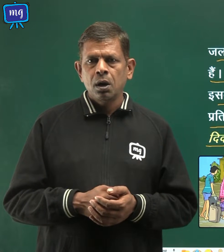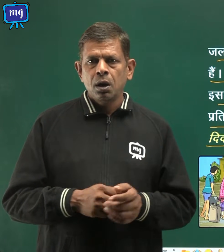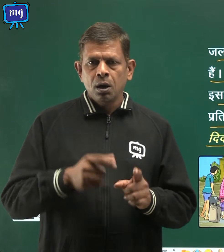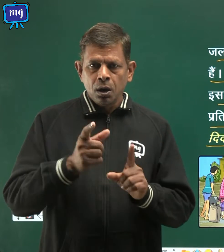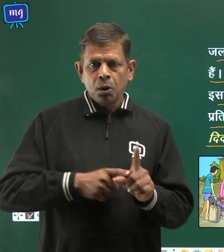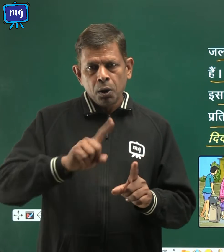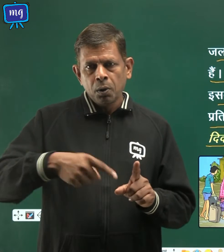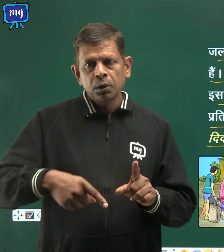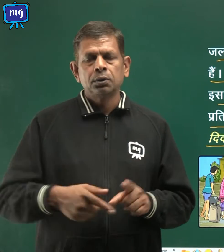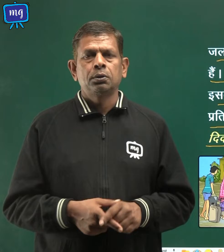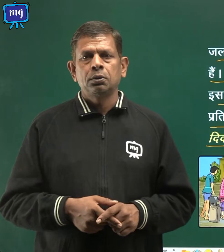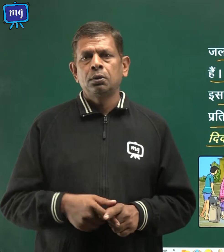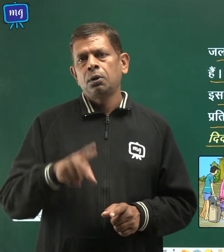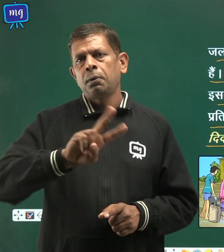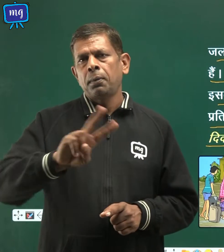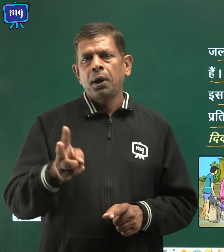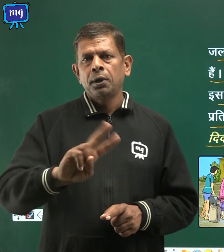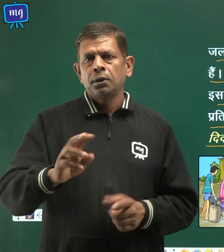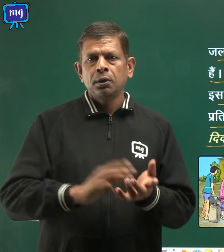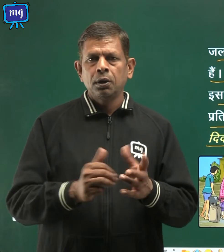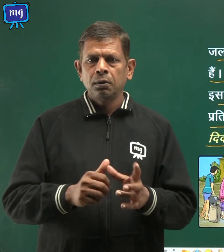प्रतिवर्ष 22 मार्च को